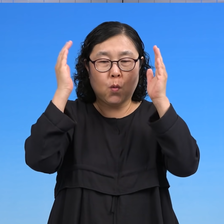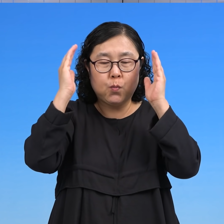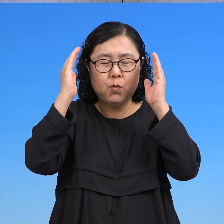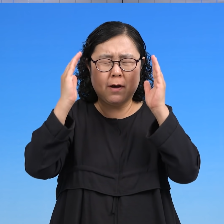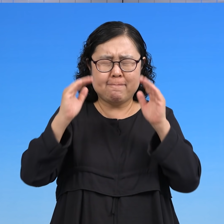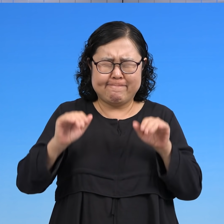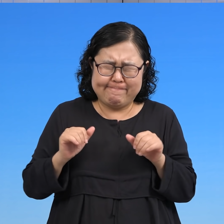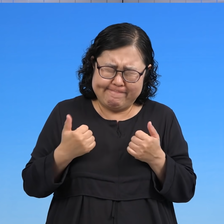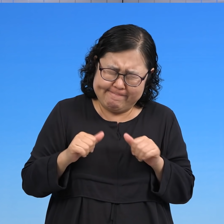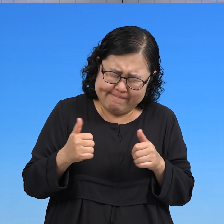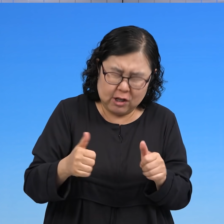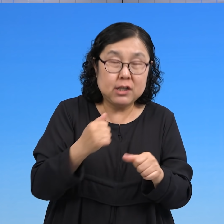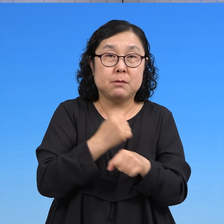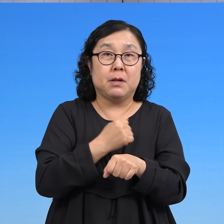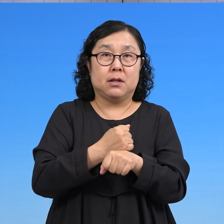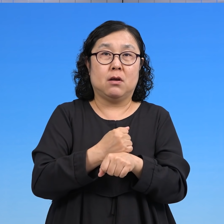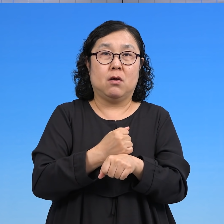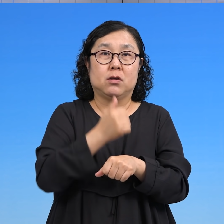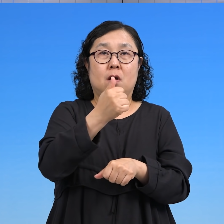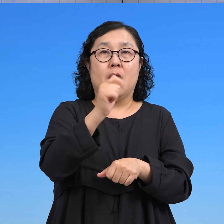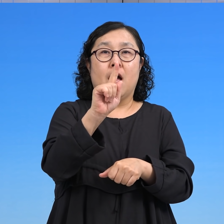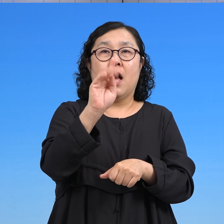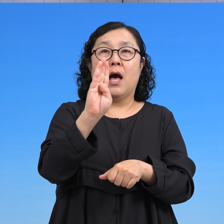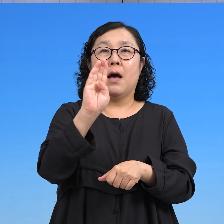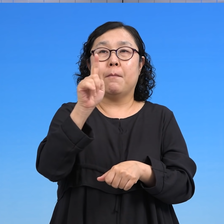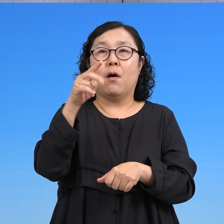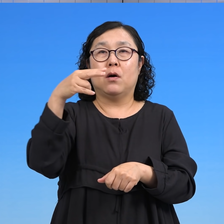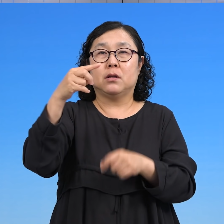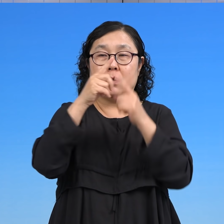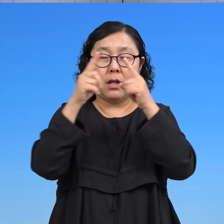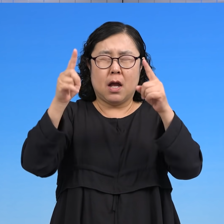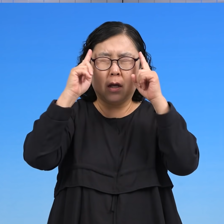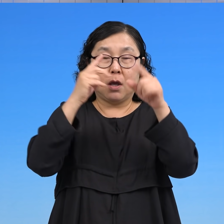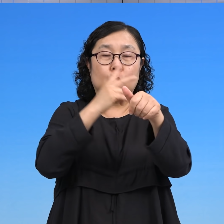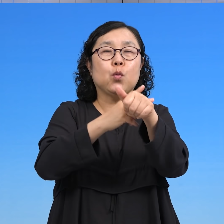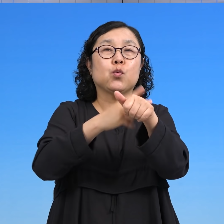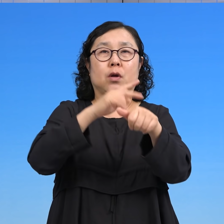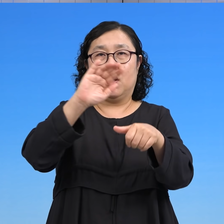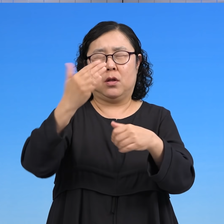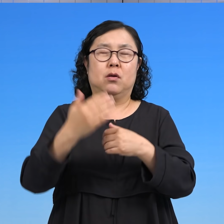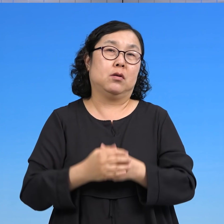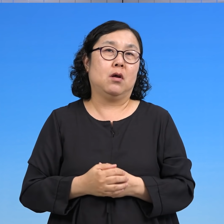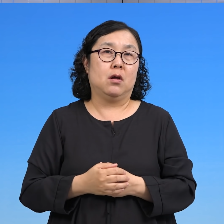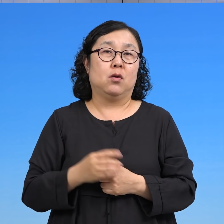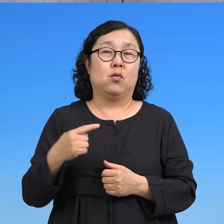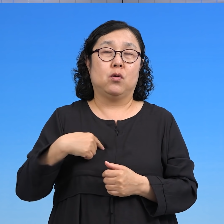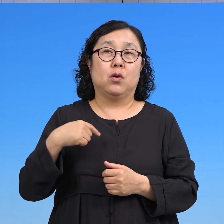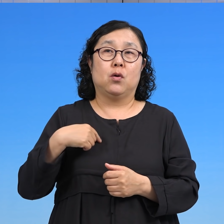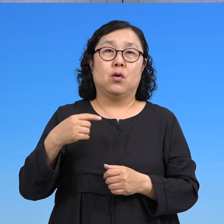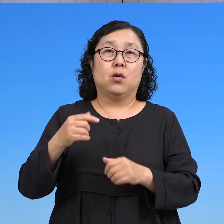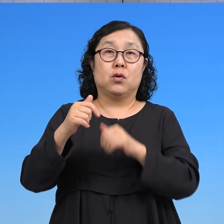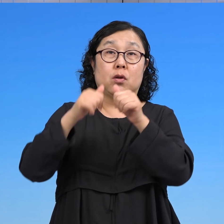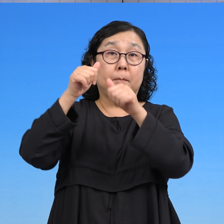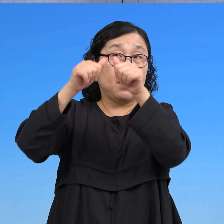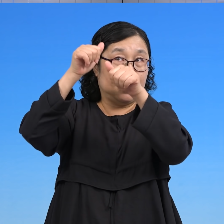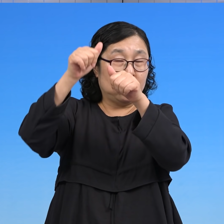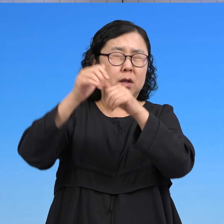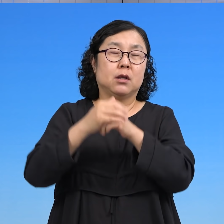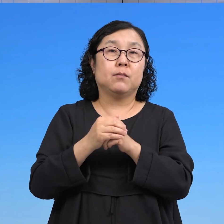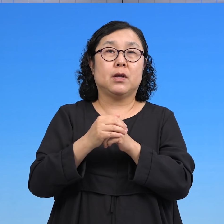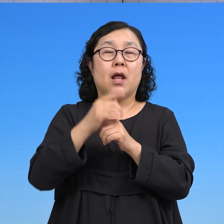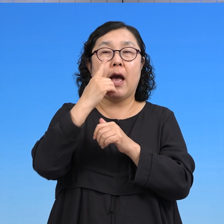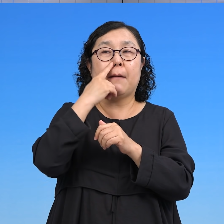겁니다. 뭐 얼마나 열심히 했으면 하버드 대학교 교수가 됐겠냐고요. 이게 우리 윗대 시대의